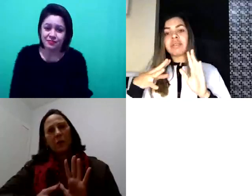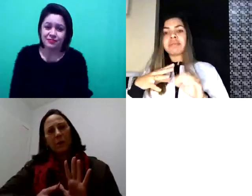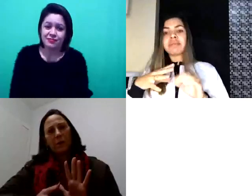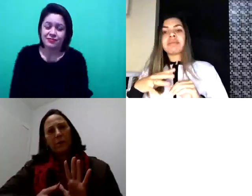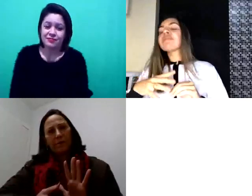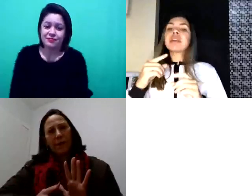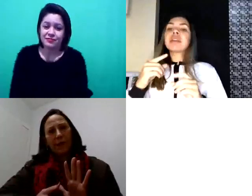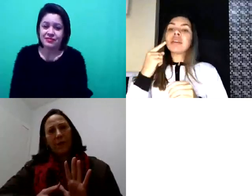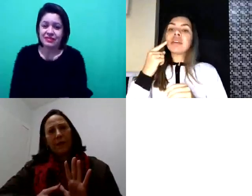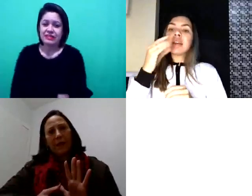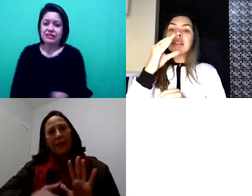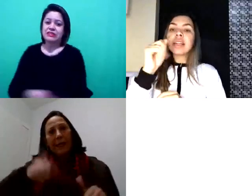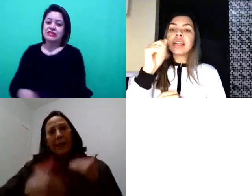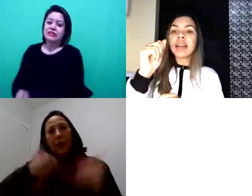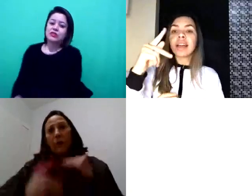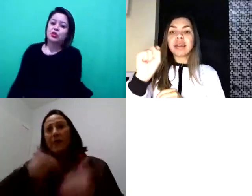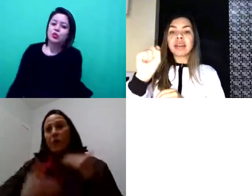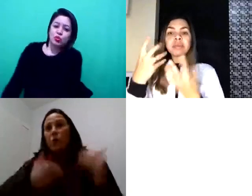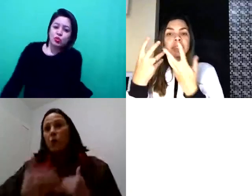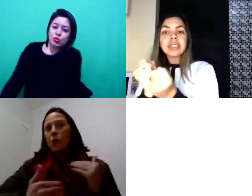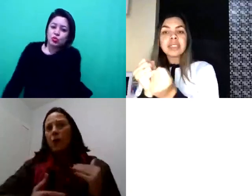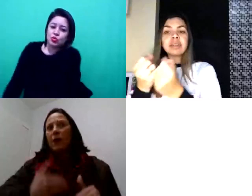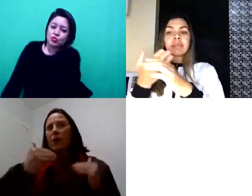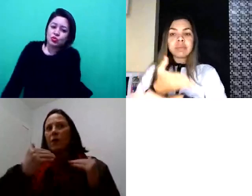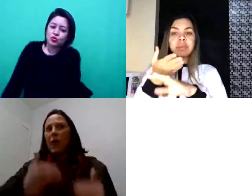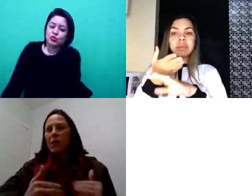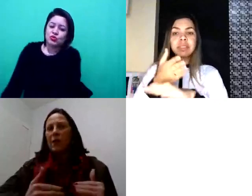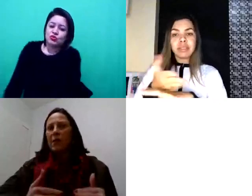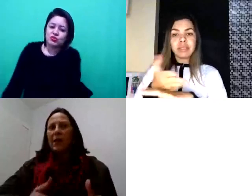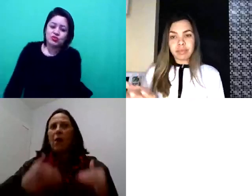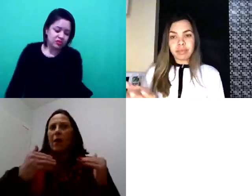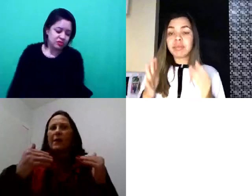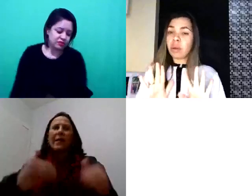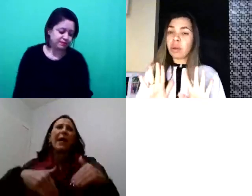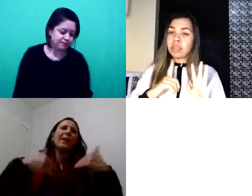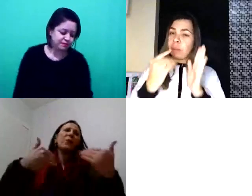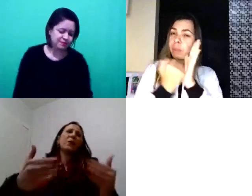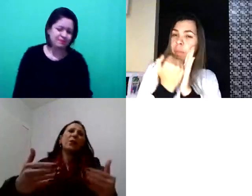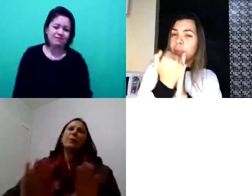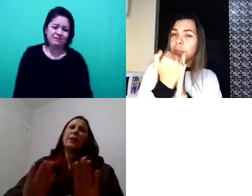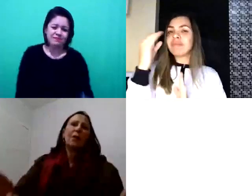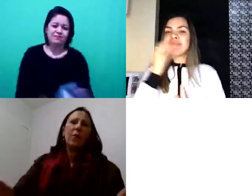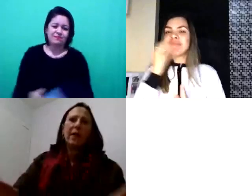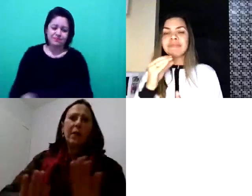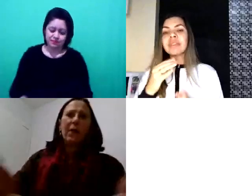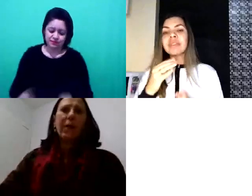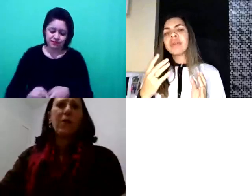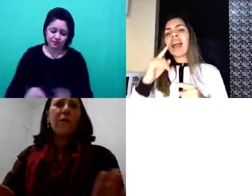SGU. Então, assim, é um processo muito corrido, não deixe para cima da hora para dizer assim, ah, depois a gente manda. Não manda, porque depois